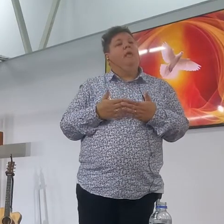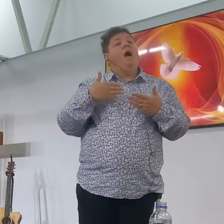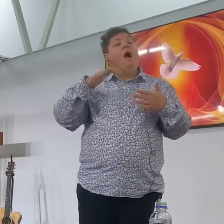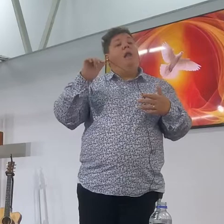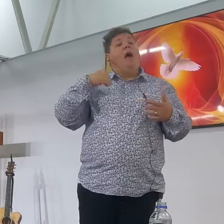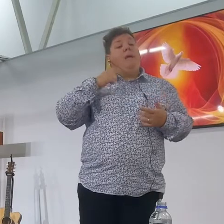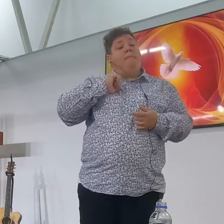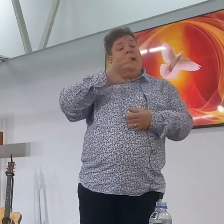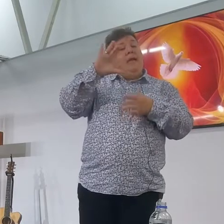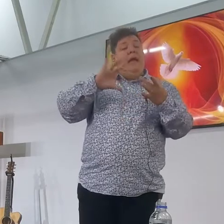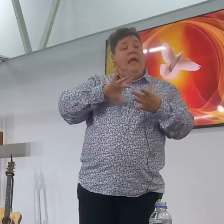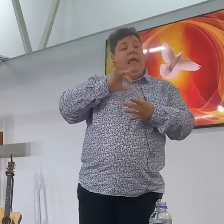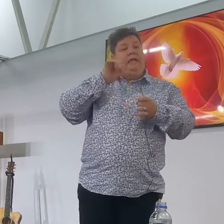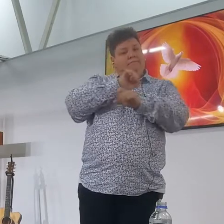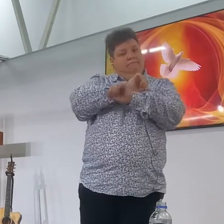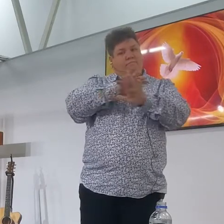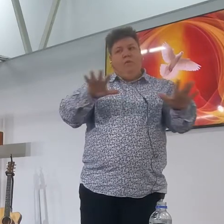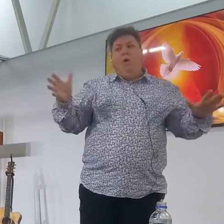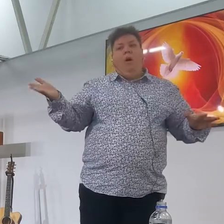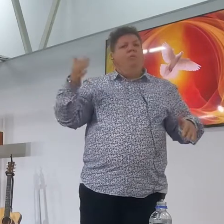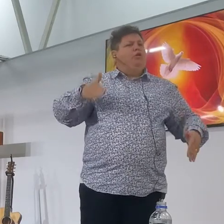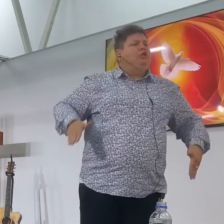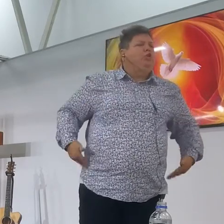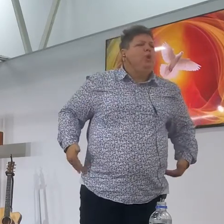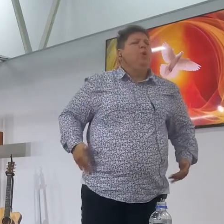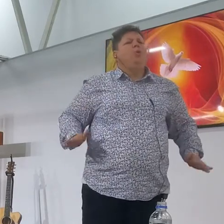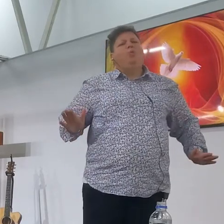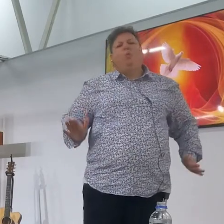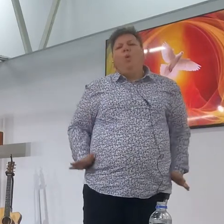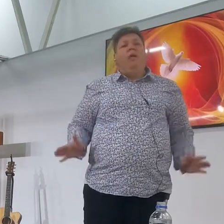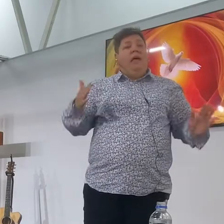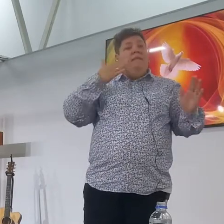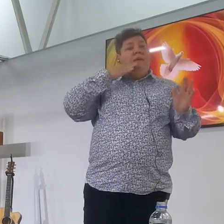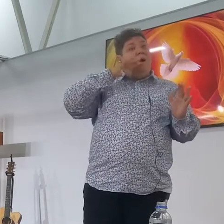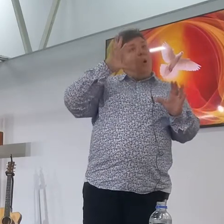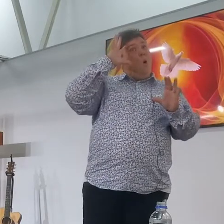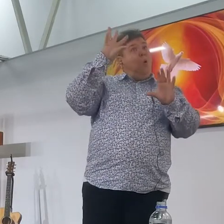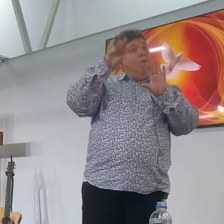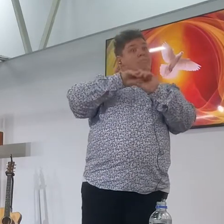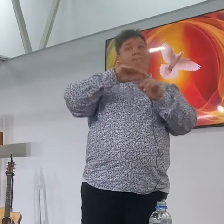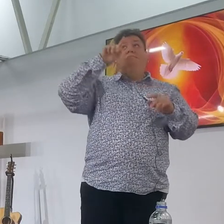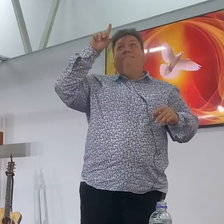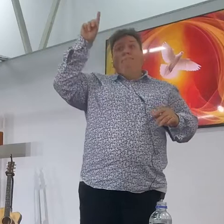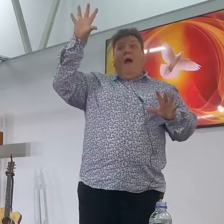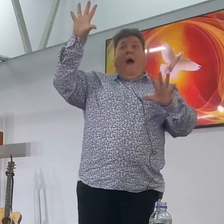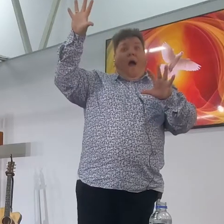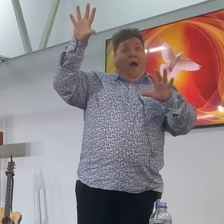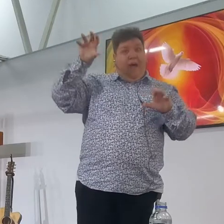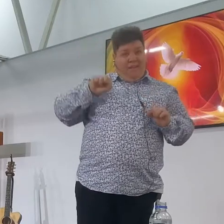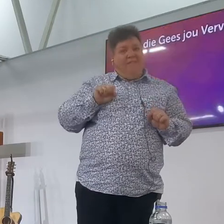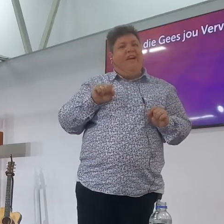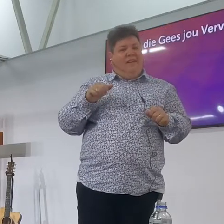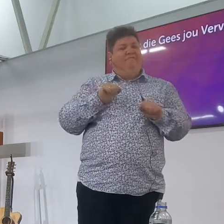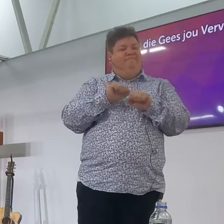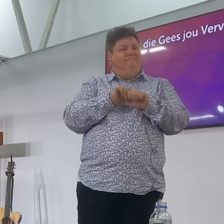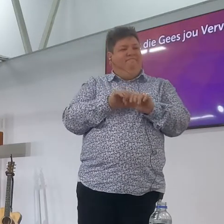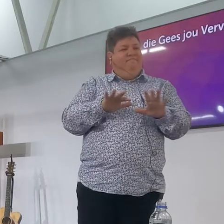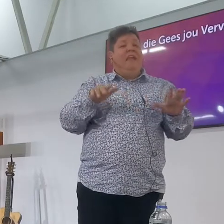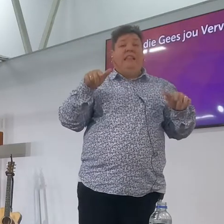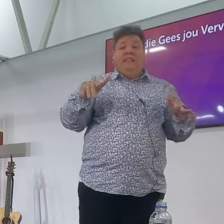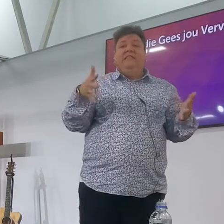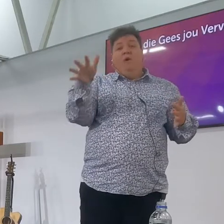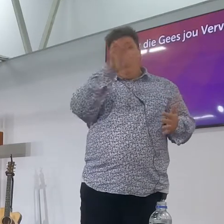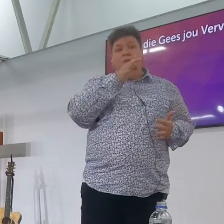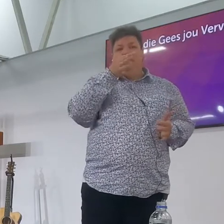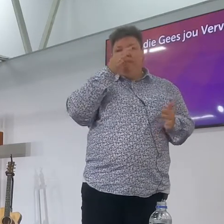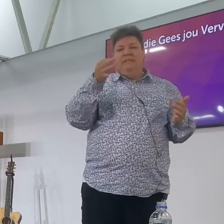ek my gees uitstort op almal, seuns, dogters, almal wat gelowig is, almal wat Jesus Christus aangryp, en dis waar ons nou vandag is,